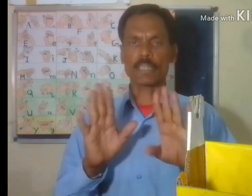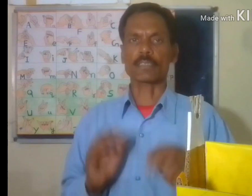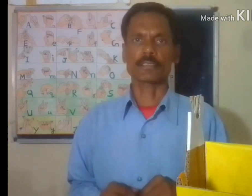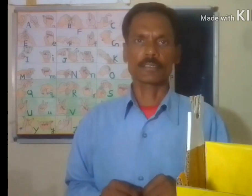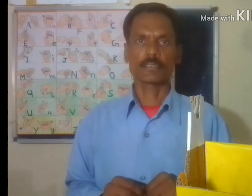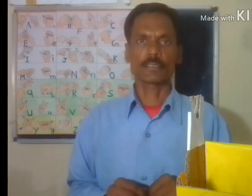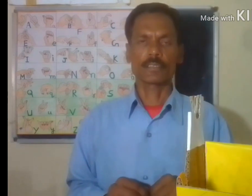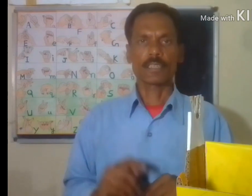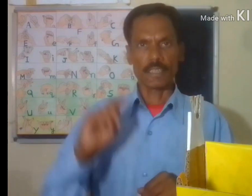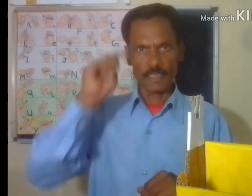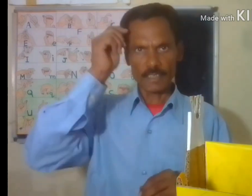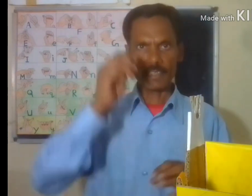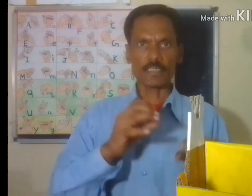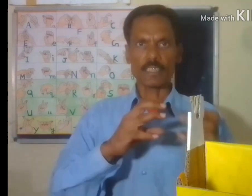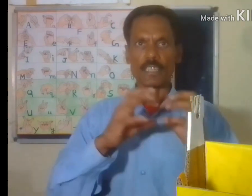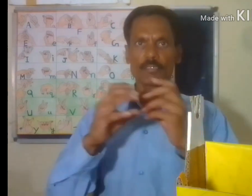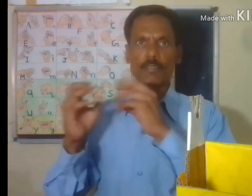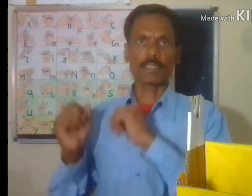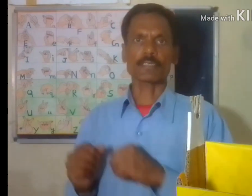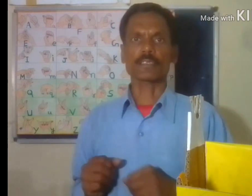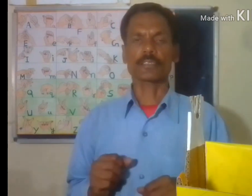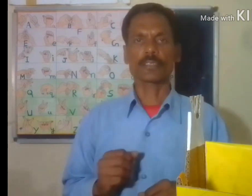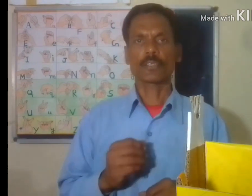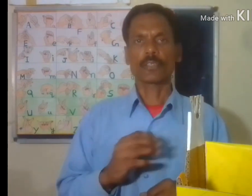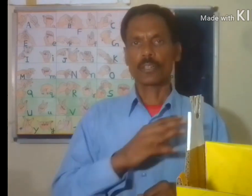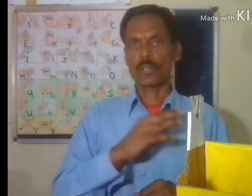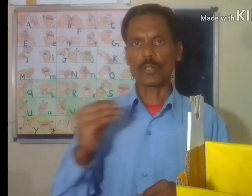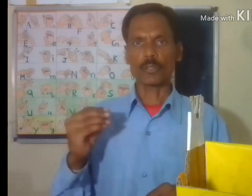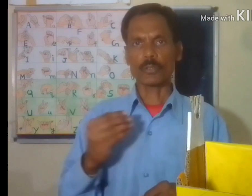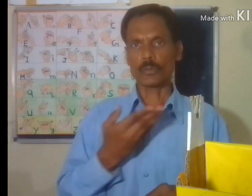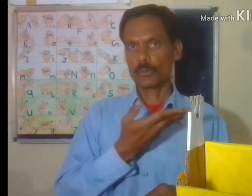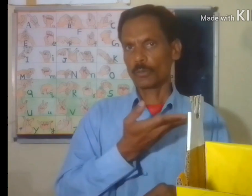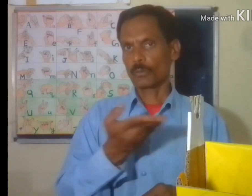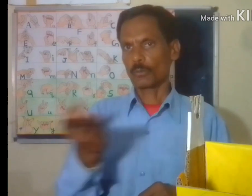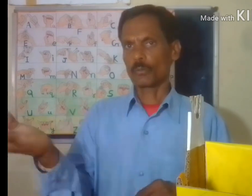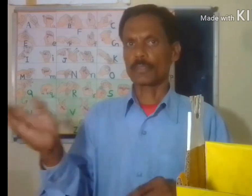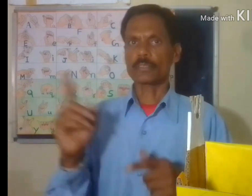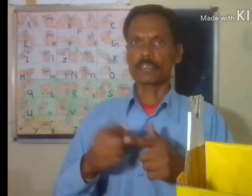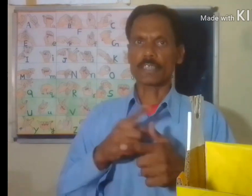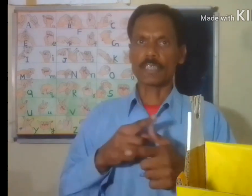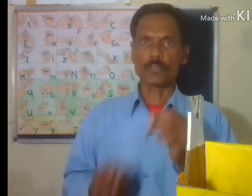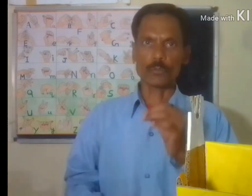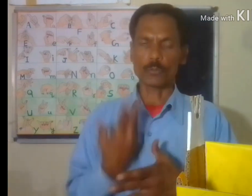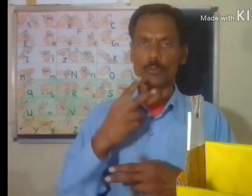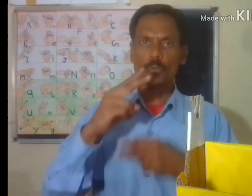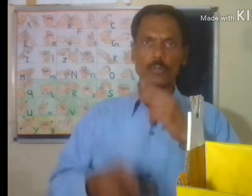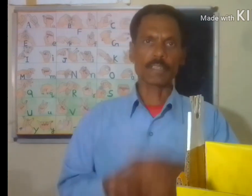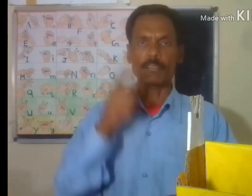तक English alphabets और उनसे शुरू होने